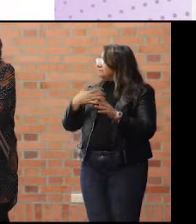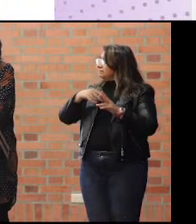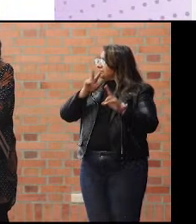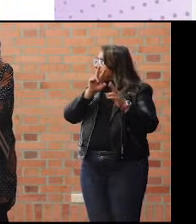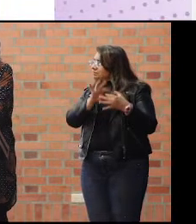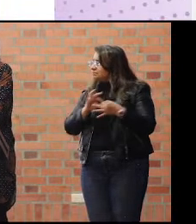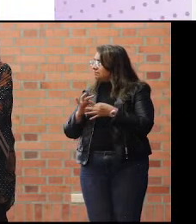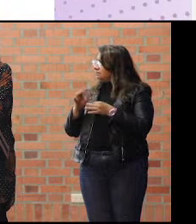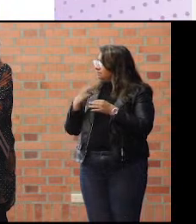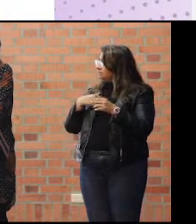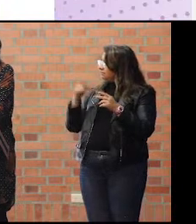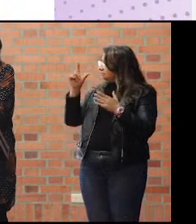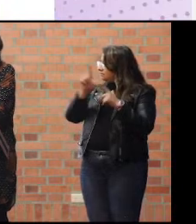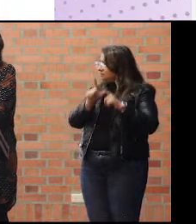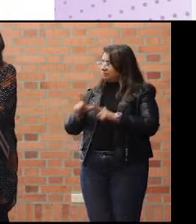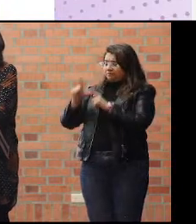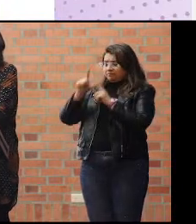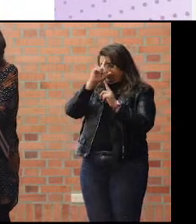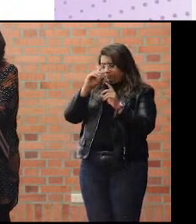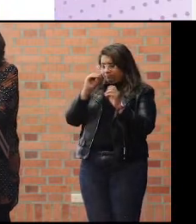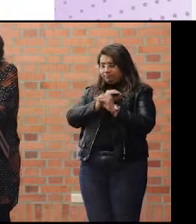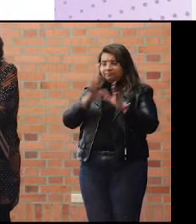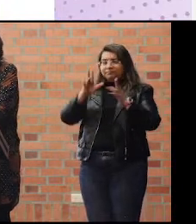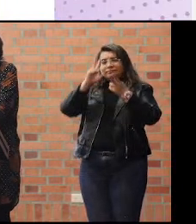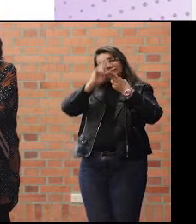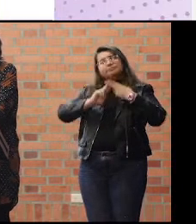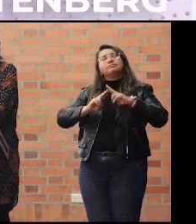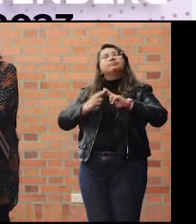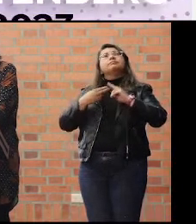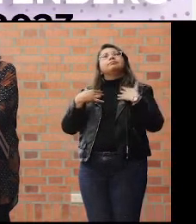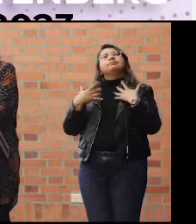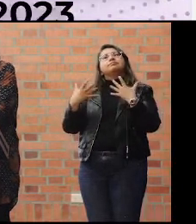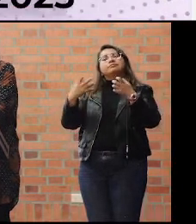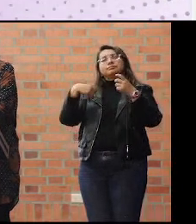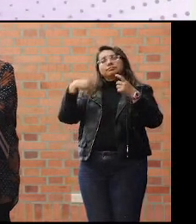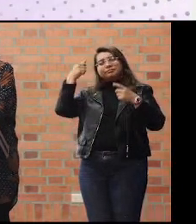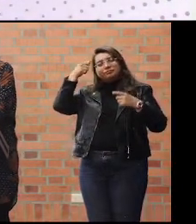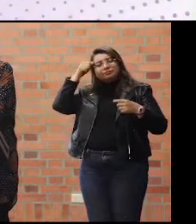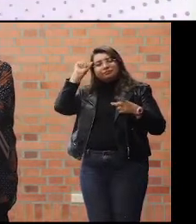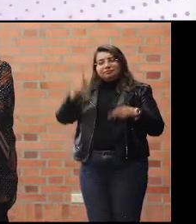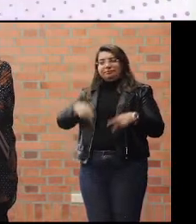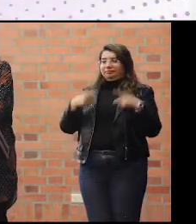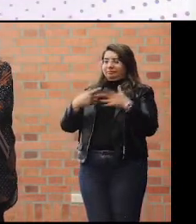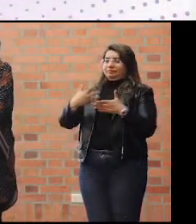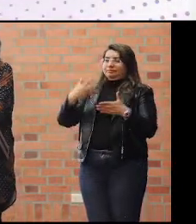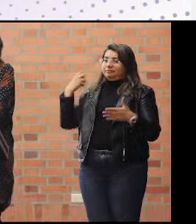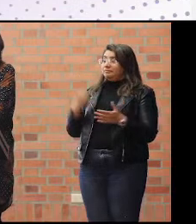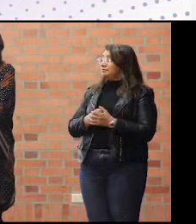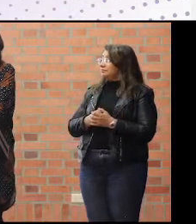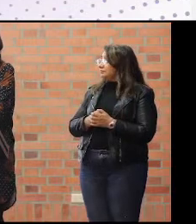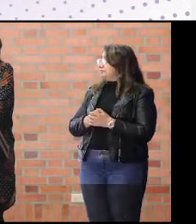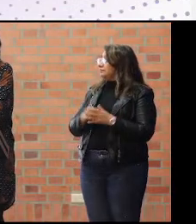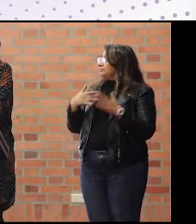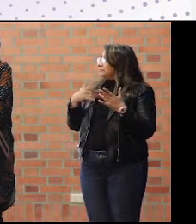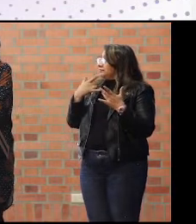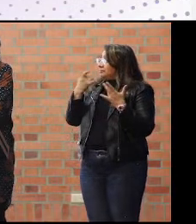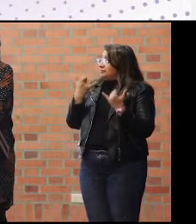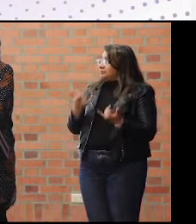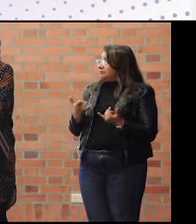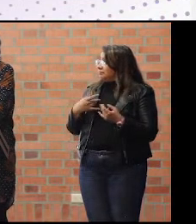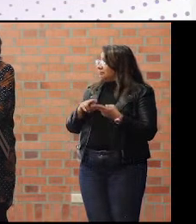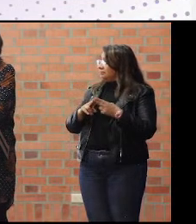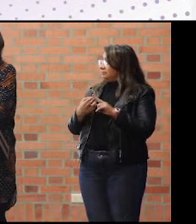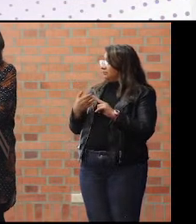cigarrillos y la risa que explota recordando algún disparate o más bien diciéndolo la sobremesas largas para